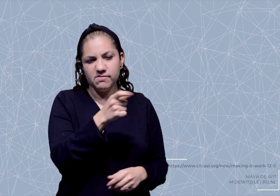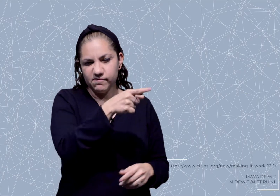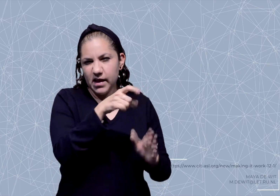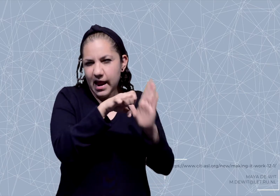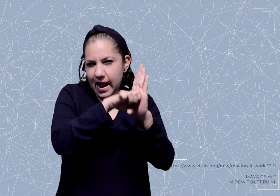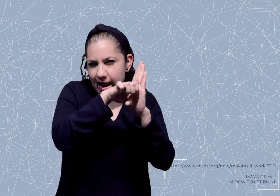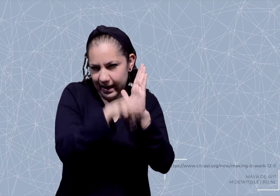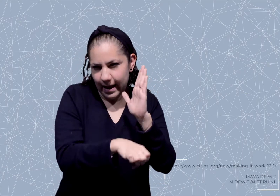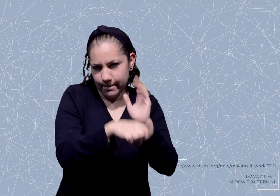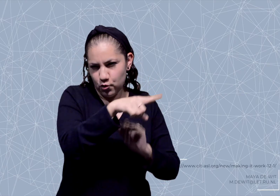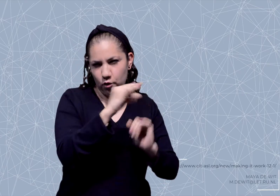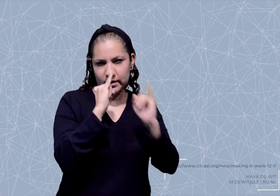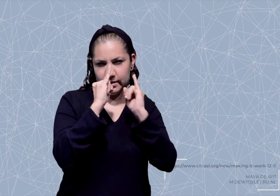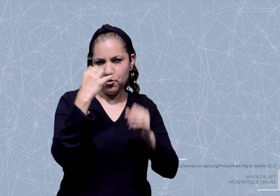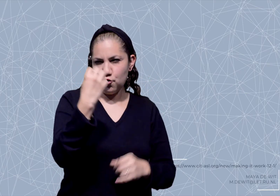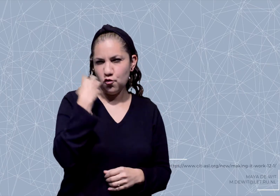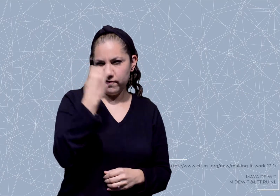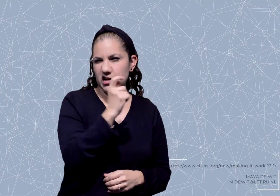Este es solo un ejemplo de la definición.